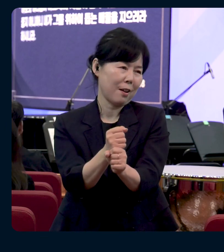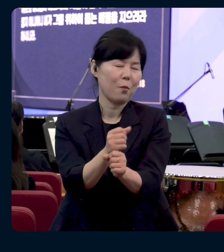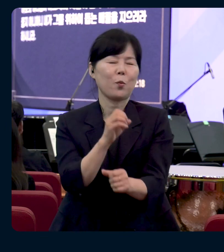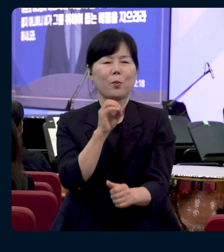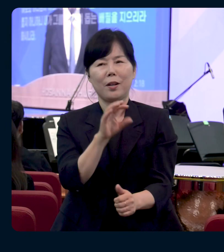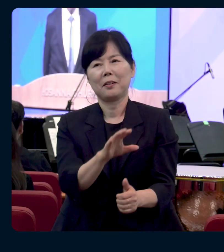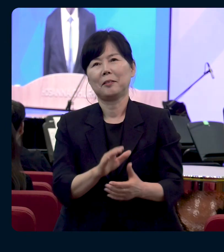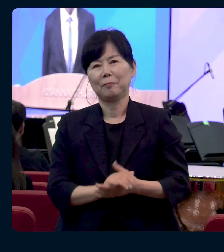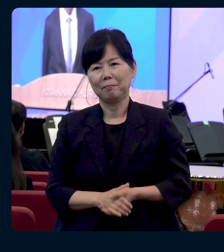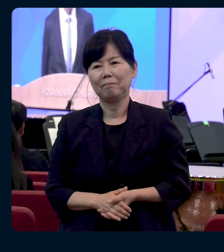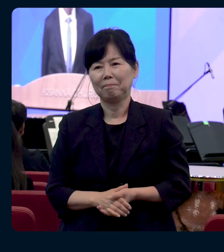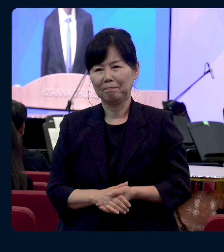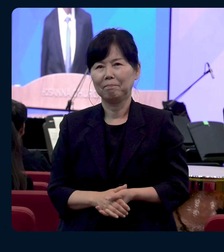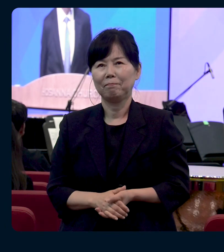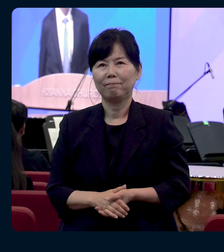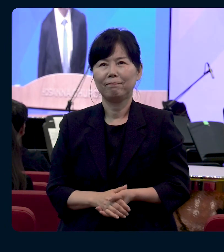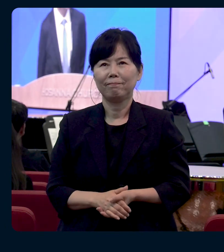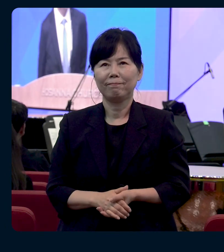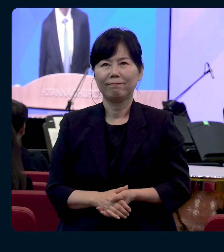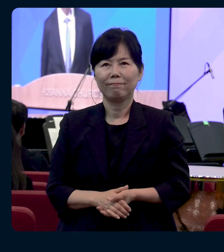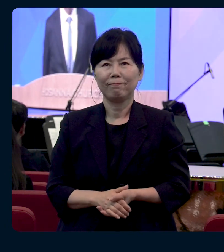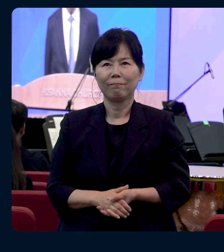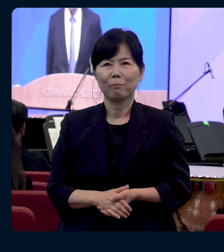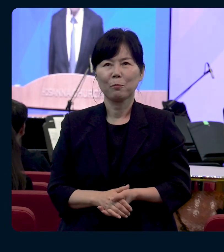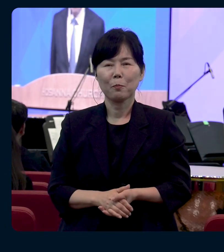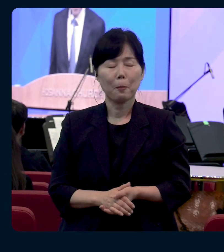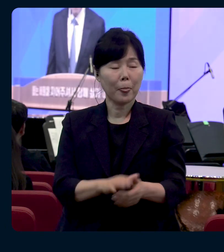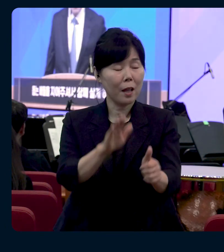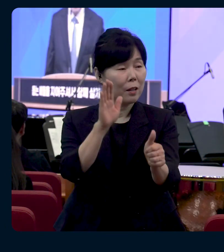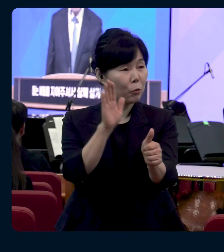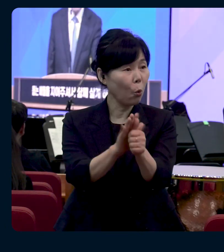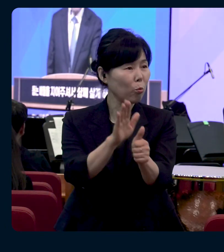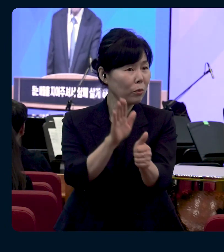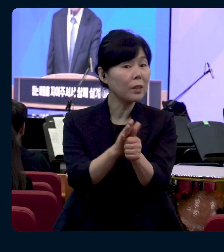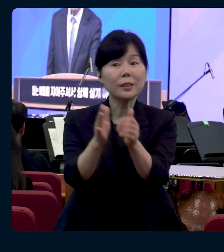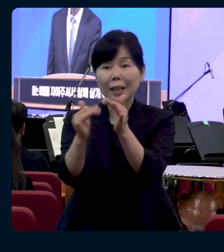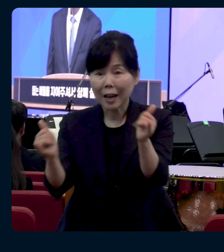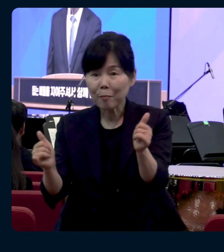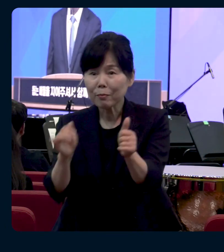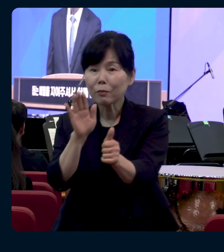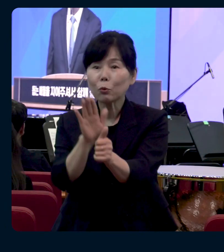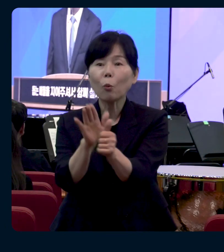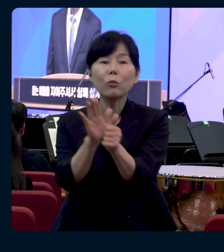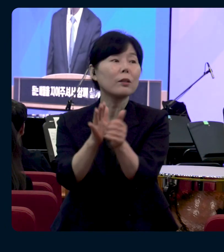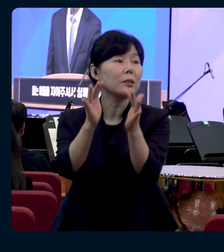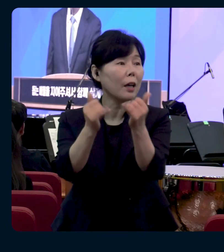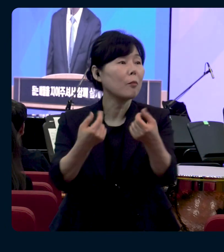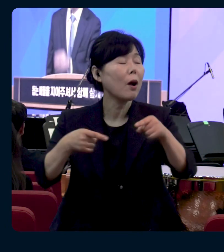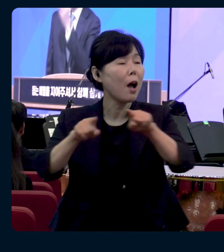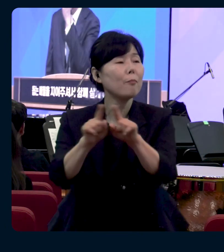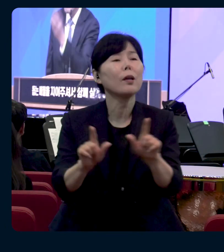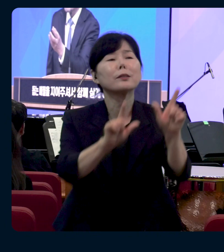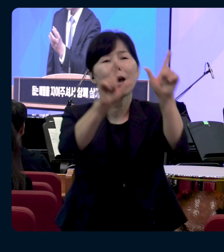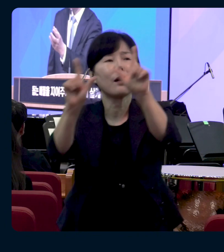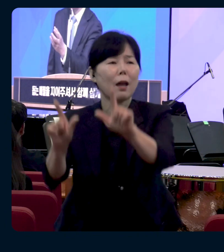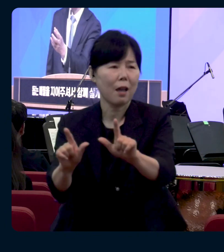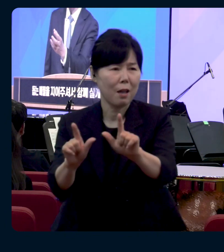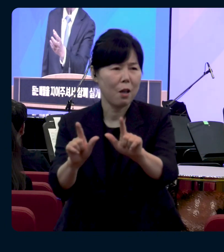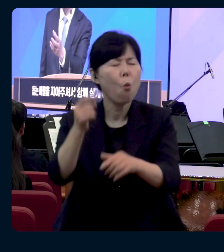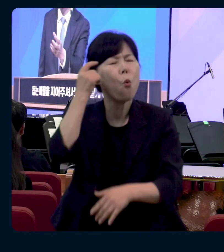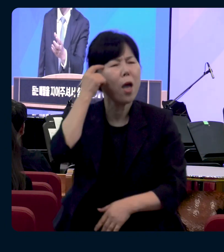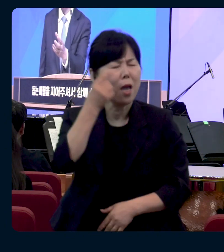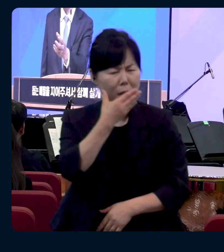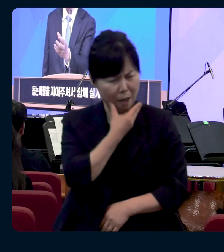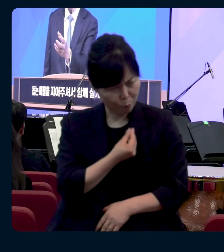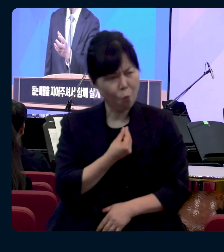하시니라. 그렇습니다. 돕는 배필을 지어주셔서 함께 살게 하신 것, 바로 그거죠.